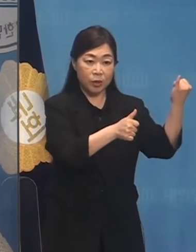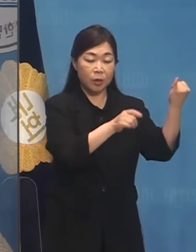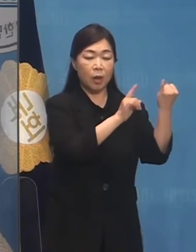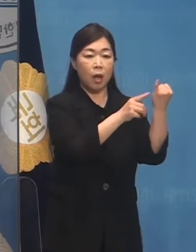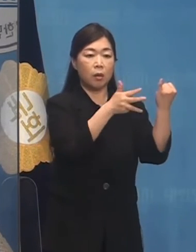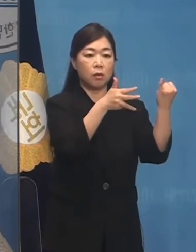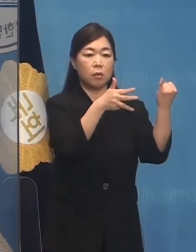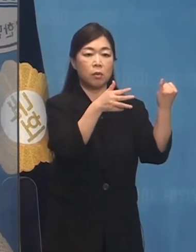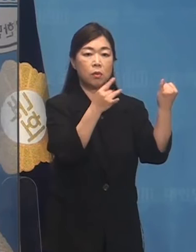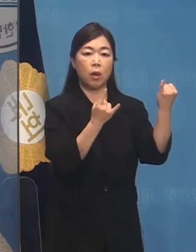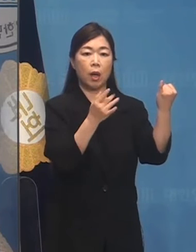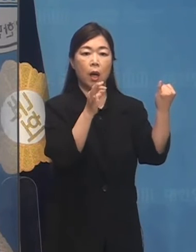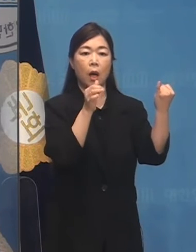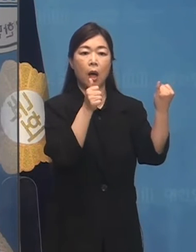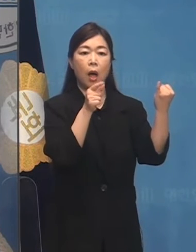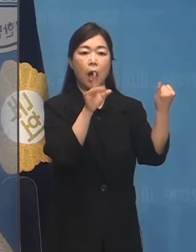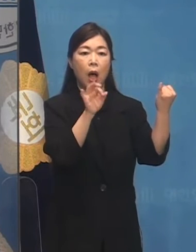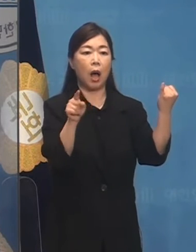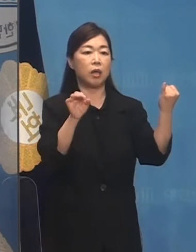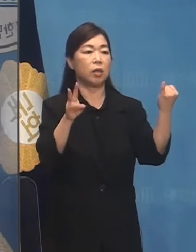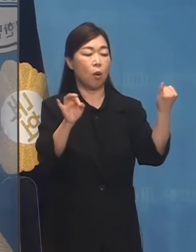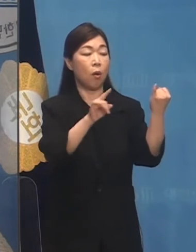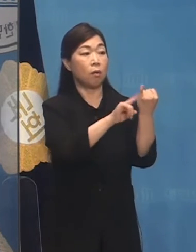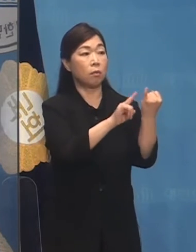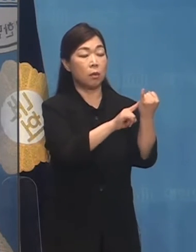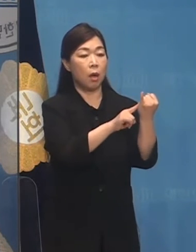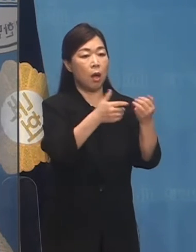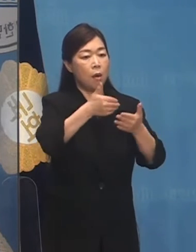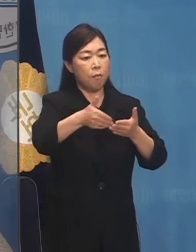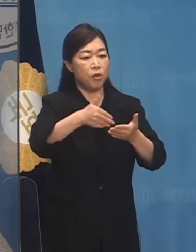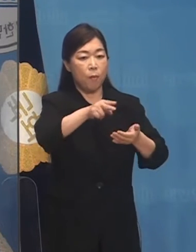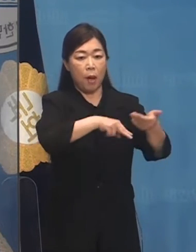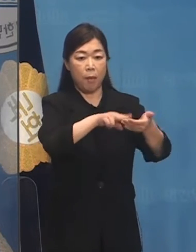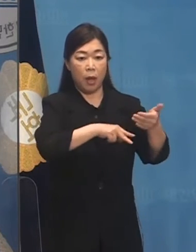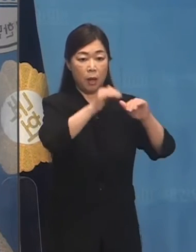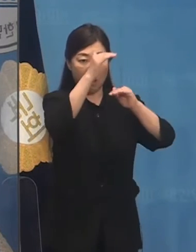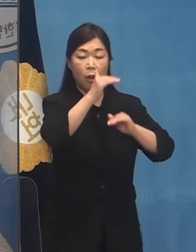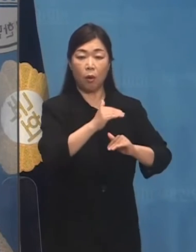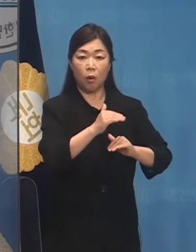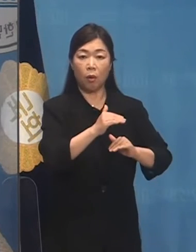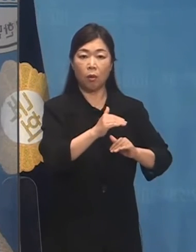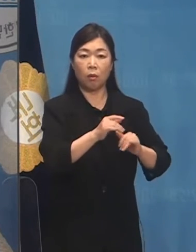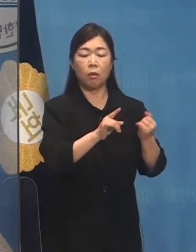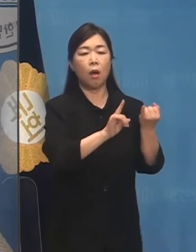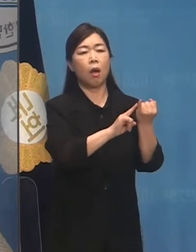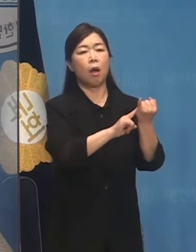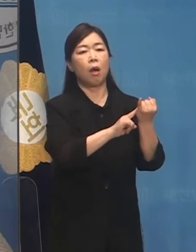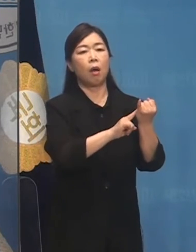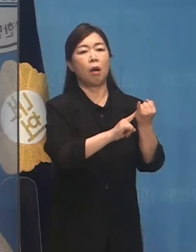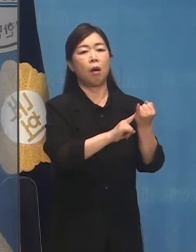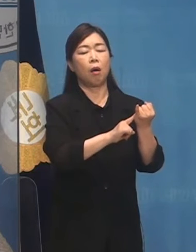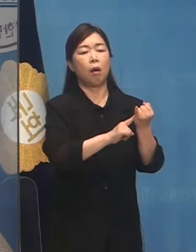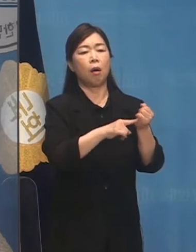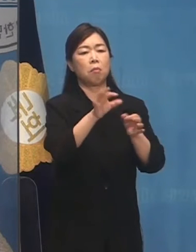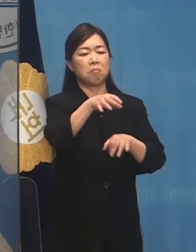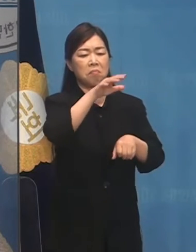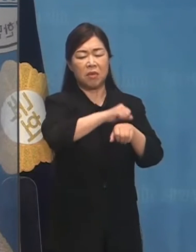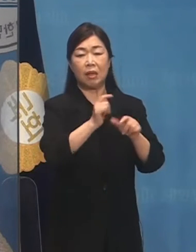최하영 씨의 그림 판매 내역에 대한 자료 요구입니다. 모두가 아시다시피 이분은 아마추어 작가입니다.